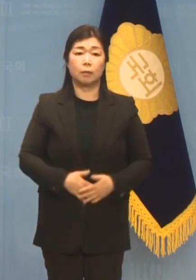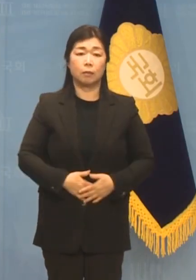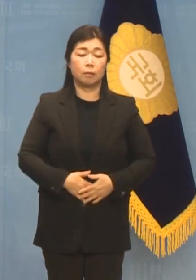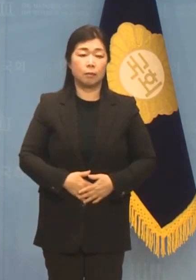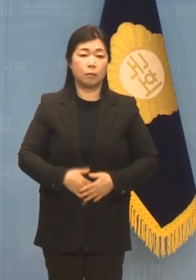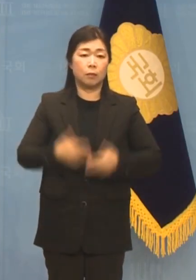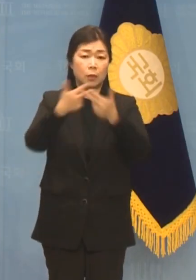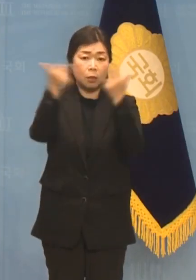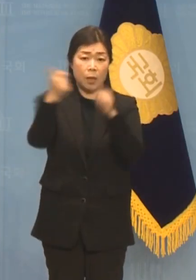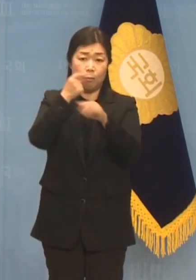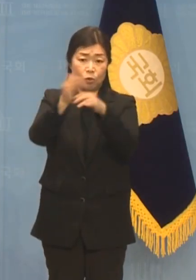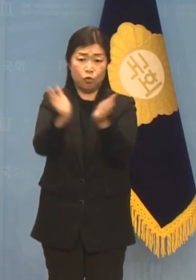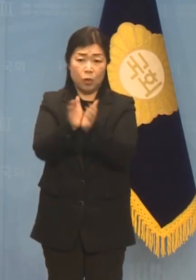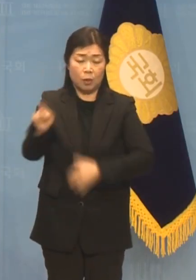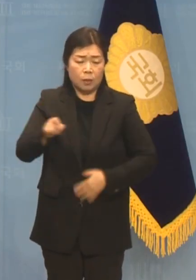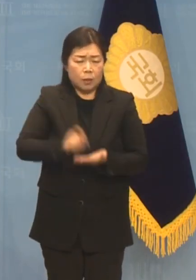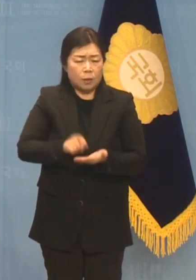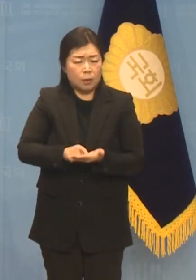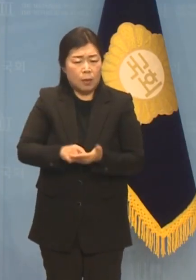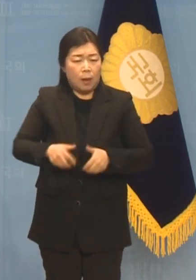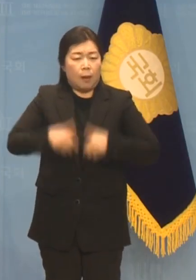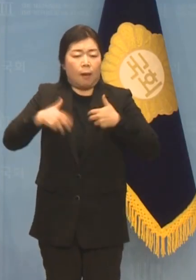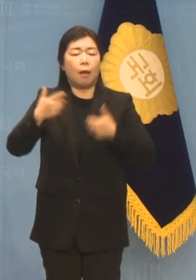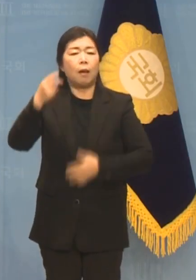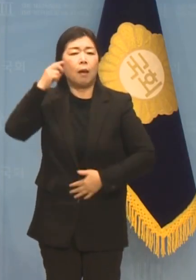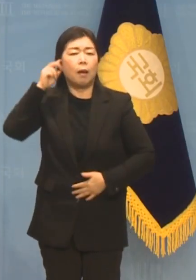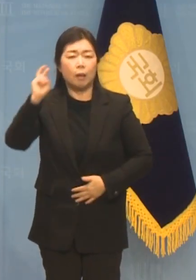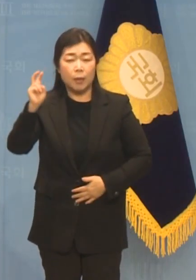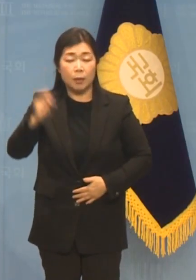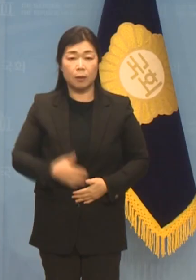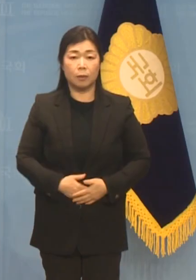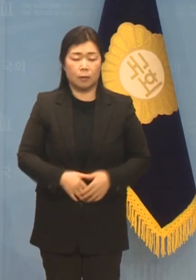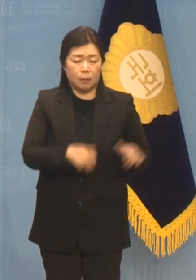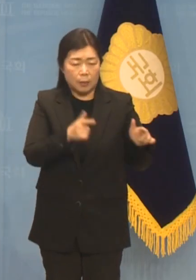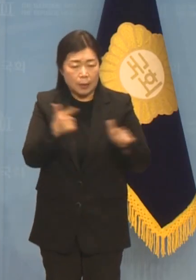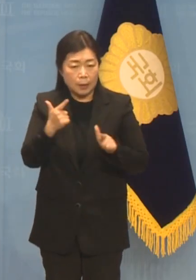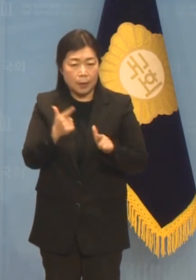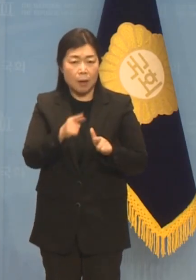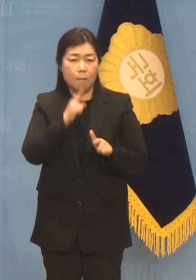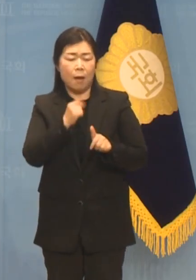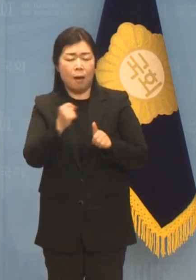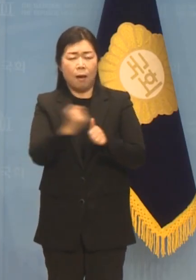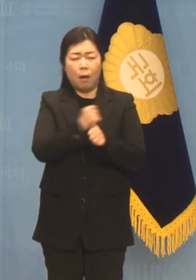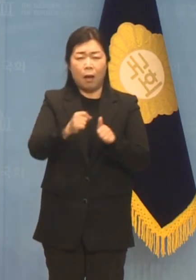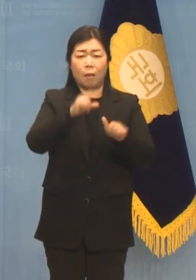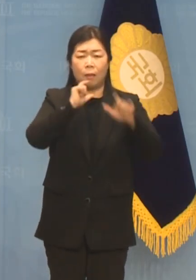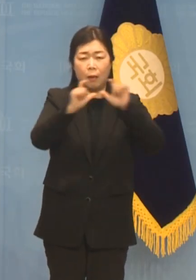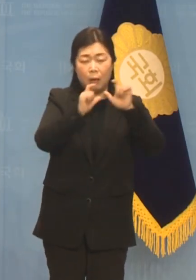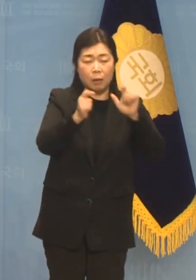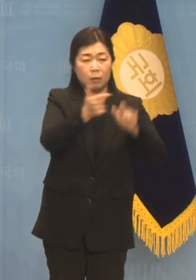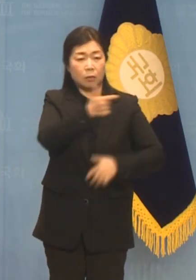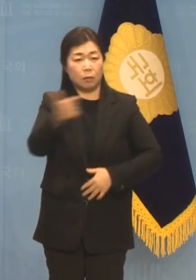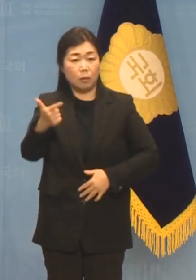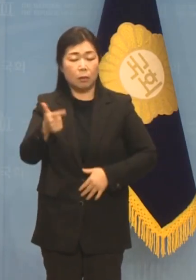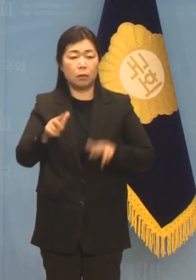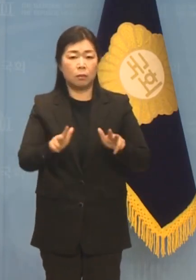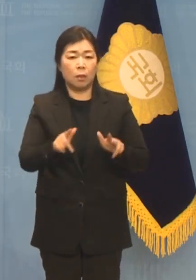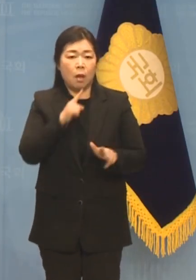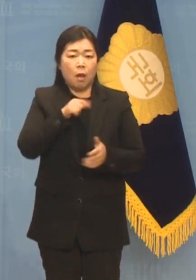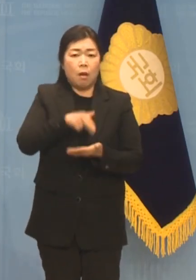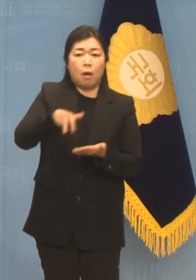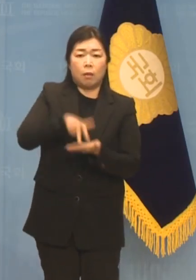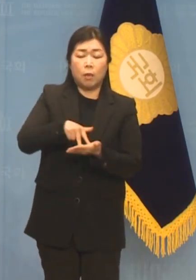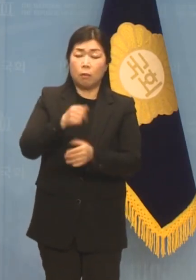이재명 민주당이 급하긴 급한가 봅니다. 온갖 악담을 퍼부으면서 스스로